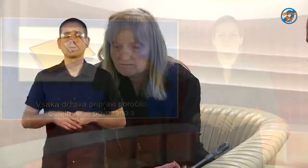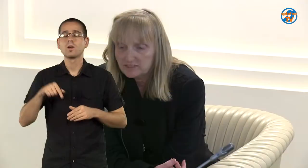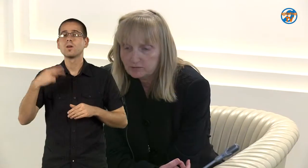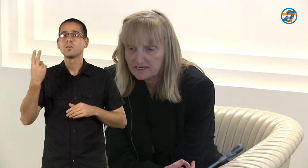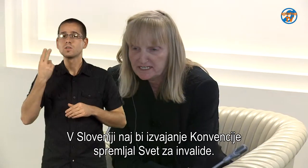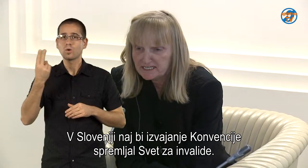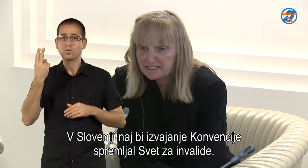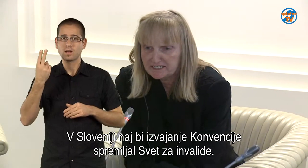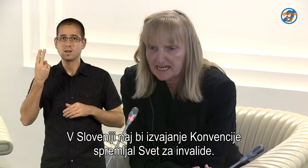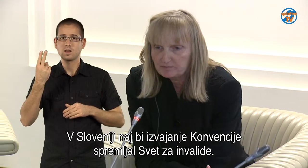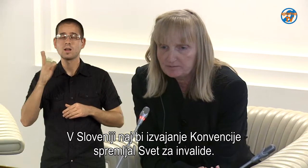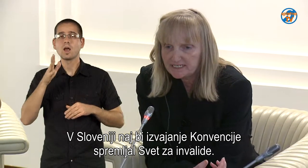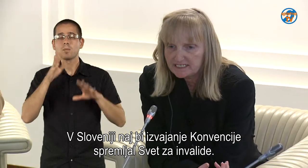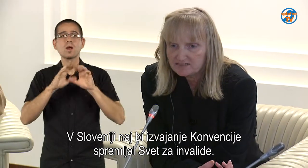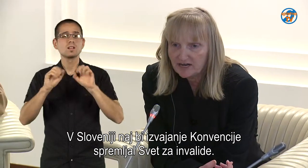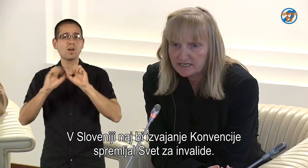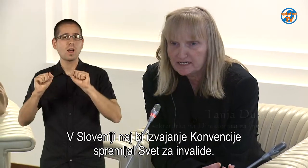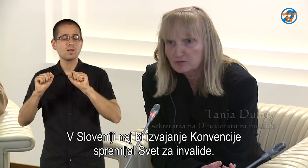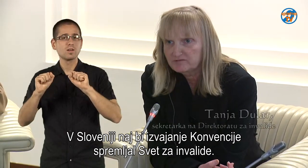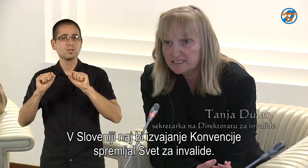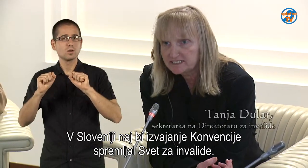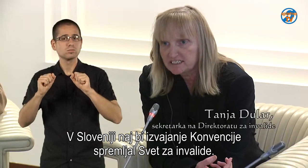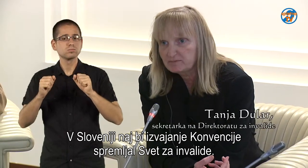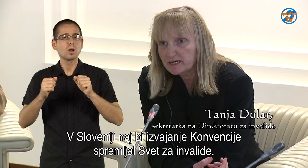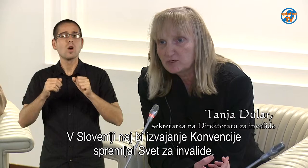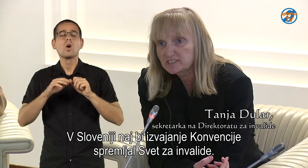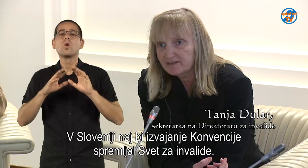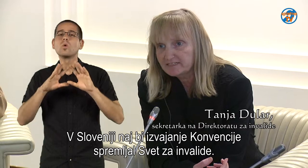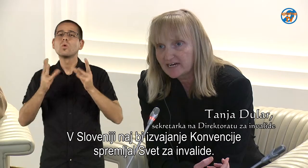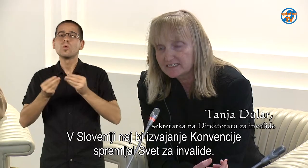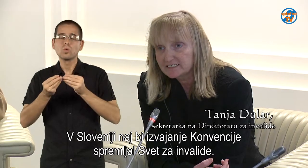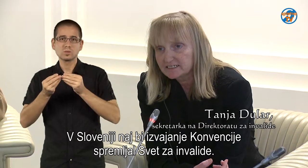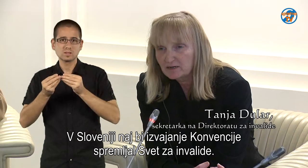V Sloveniji naj bi izvajanje konvencije spremljal svet vlade